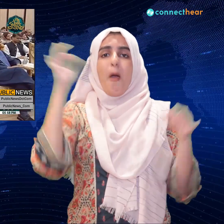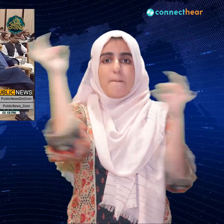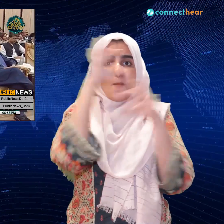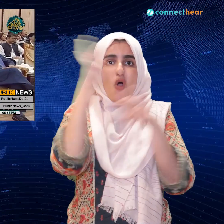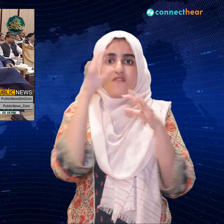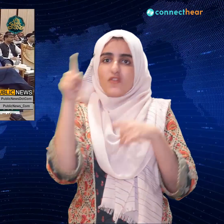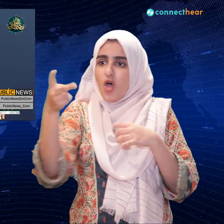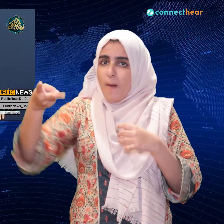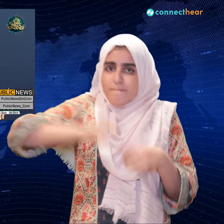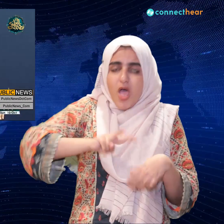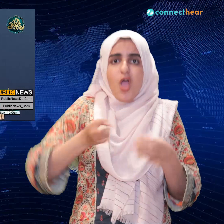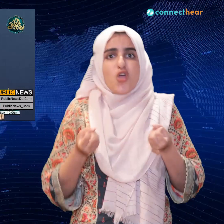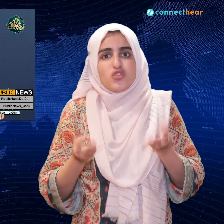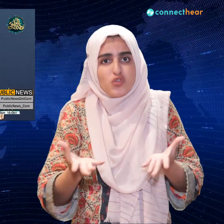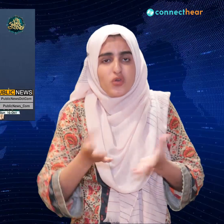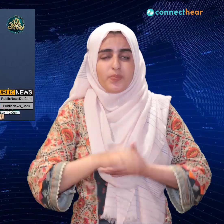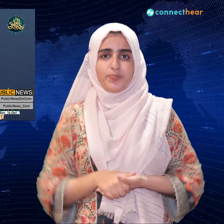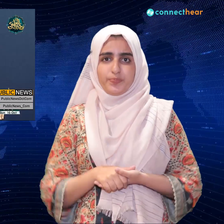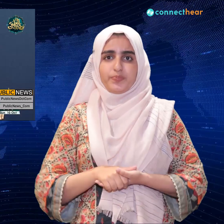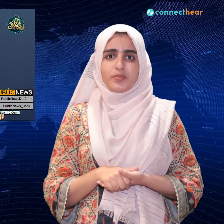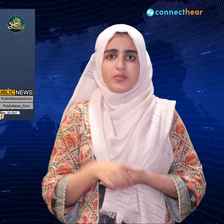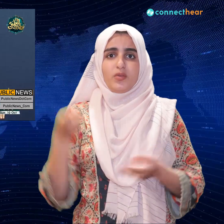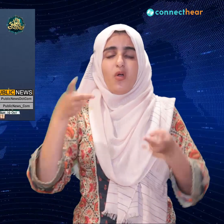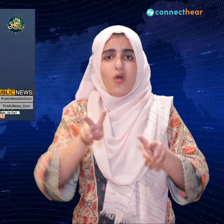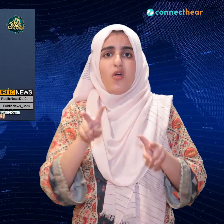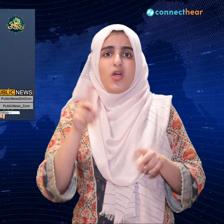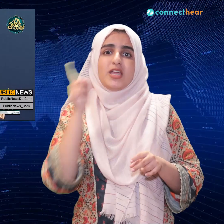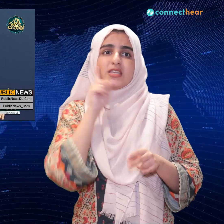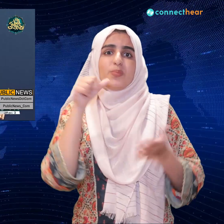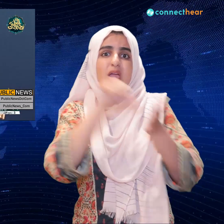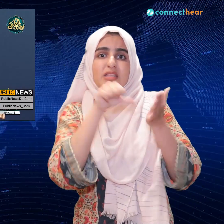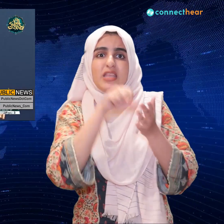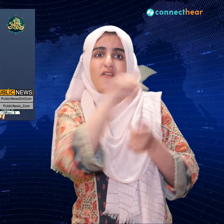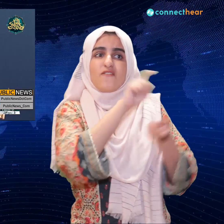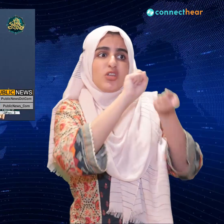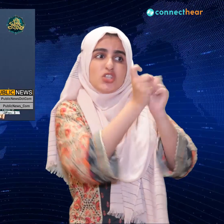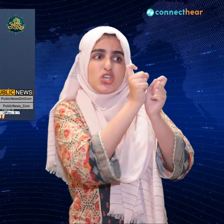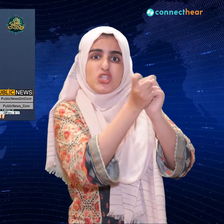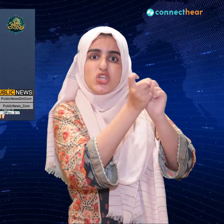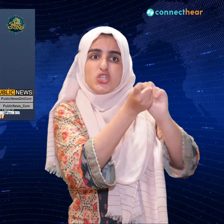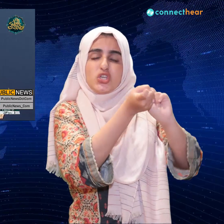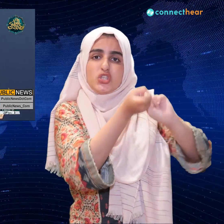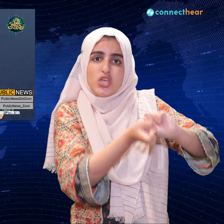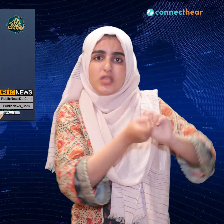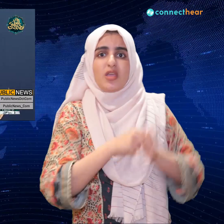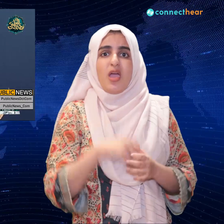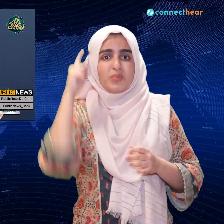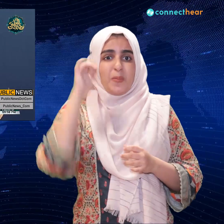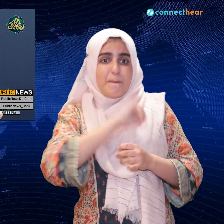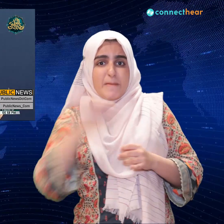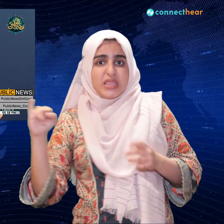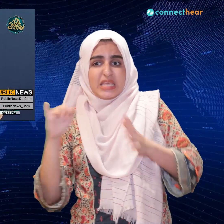تھیں۔ جیسے جیسے اس میں وہ جو انگلینڈ کا جیسے سوسائٹی پرمیسو ہوتی گئی، فحاشی بڑھتی